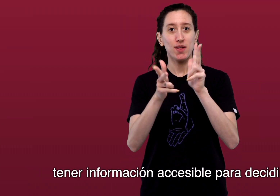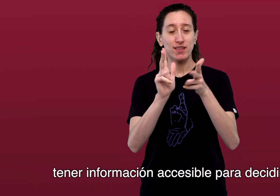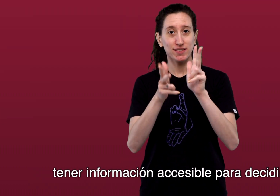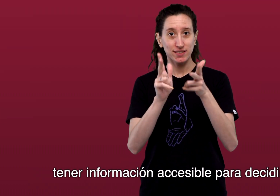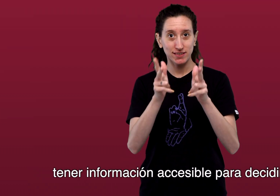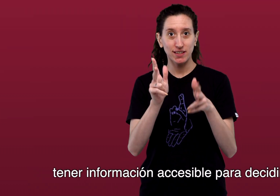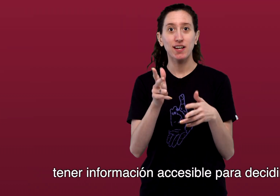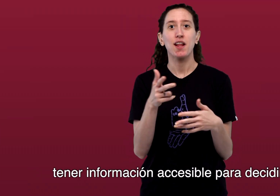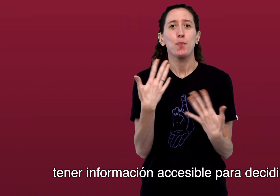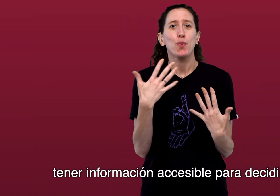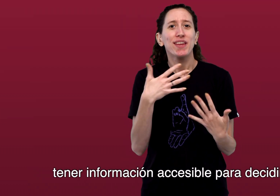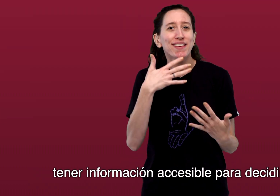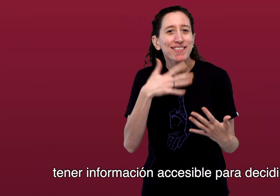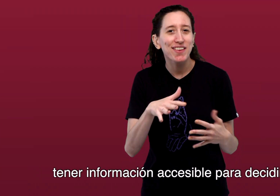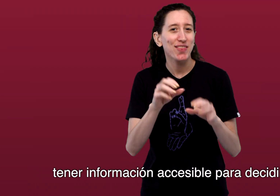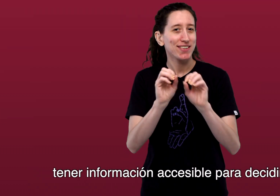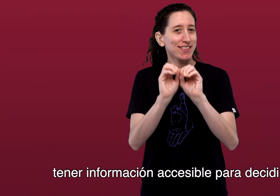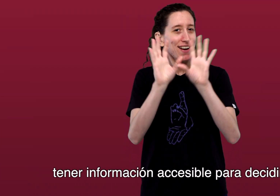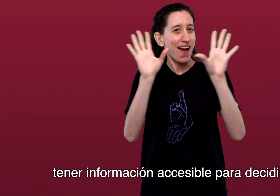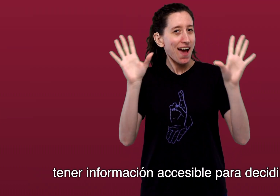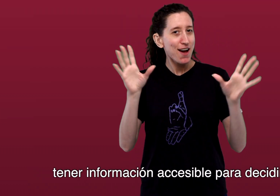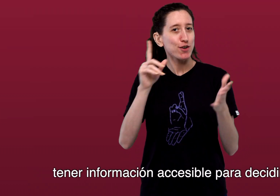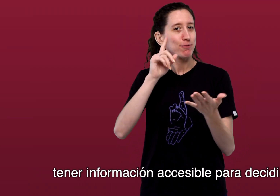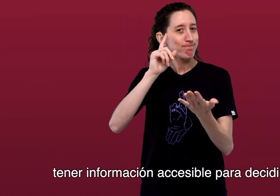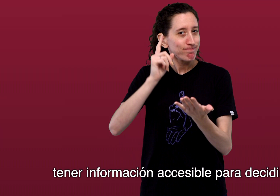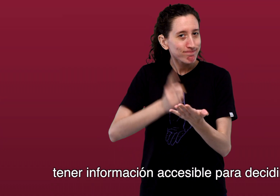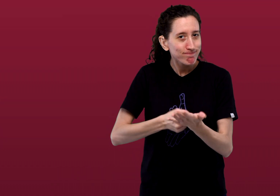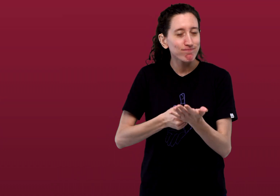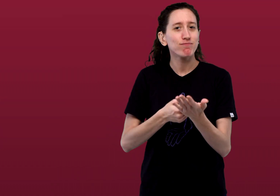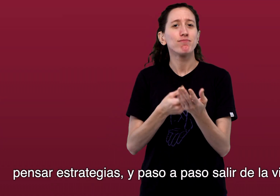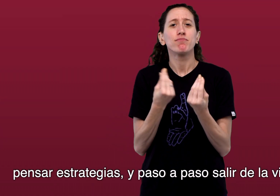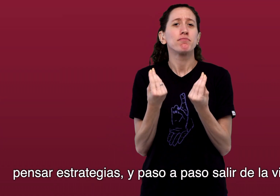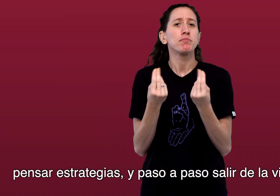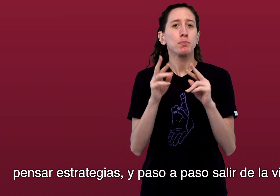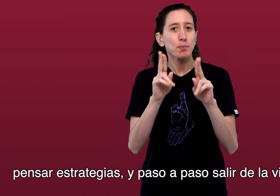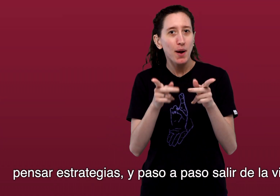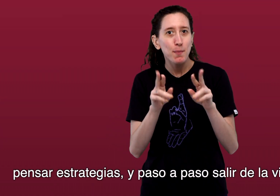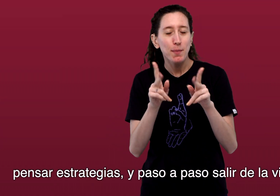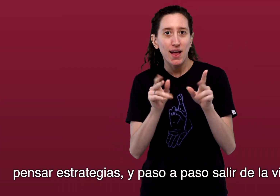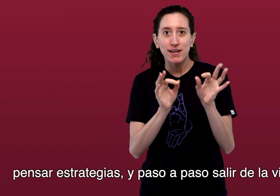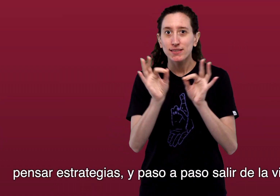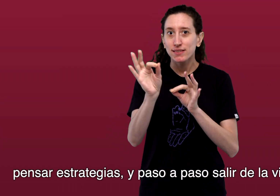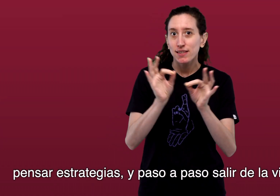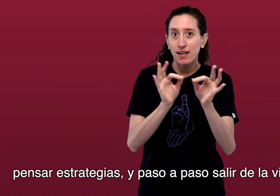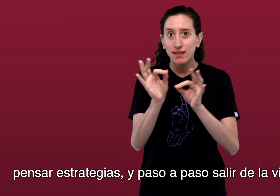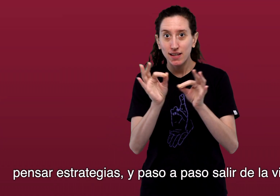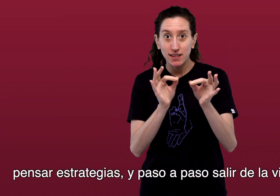para decidir pensar estrategias y paso a paso